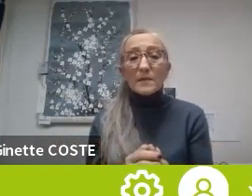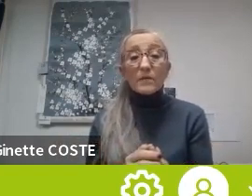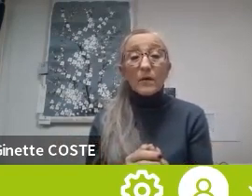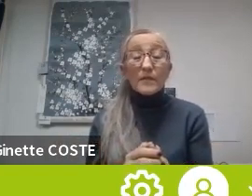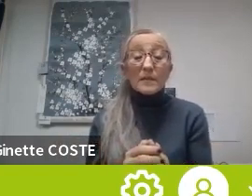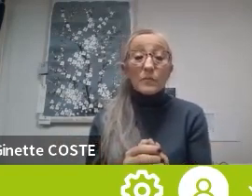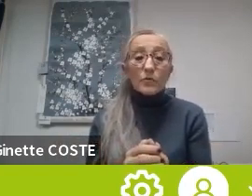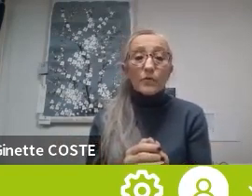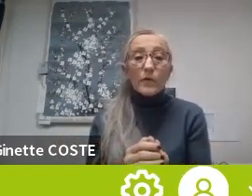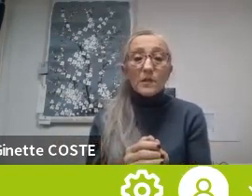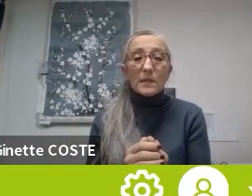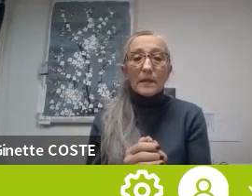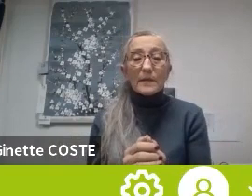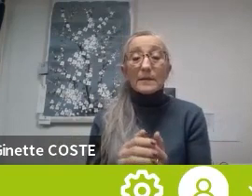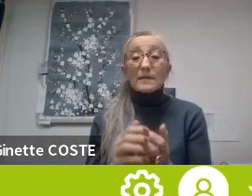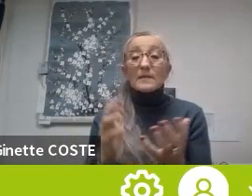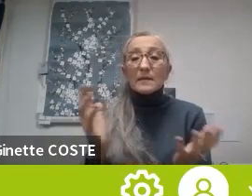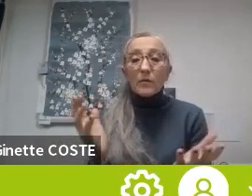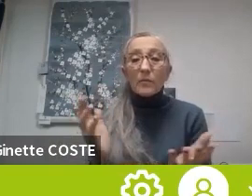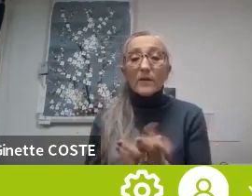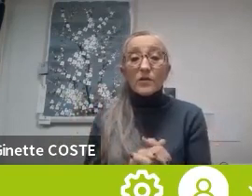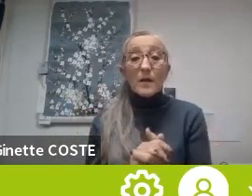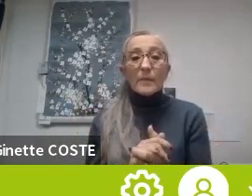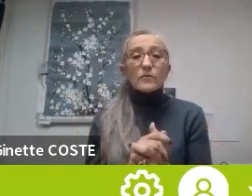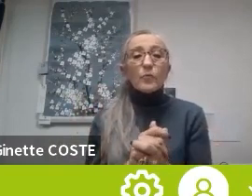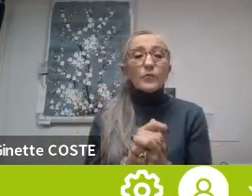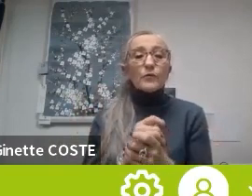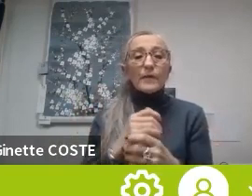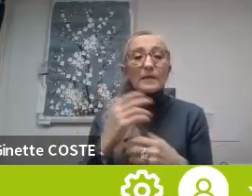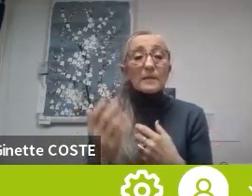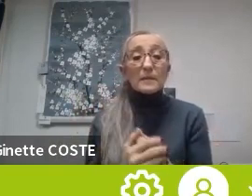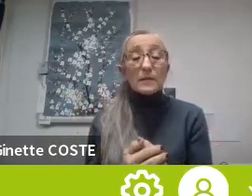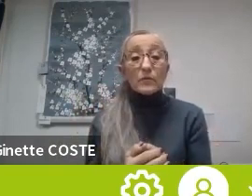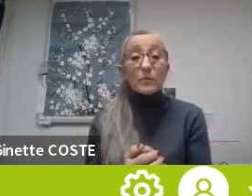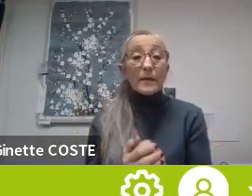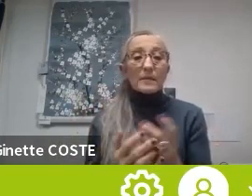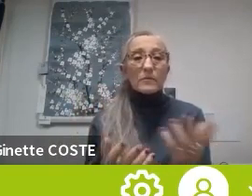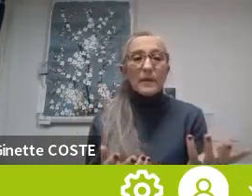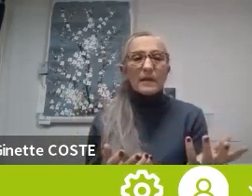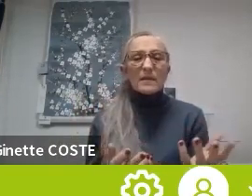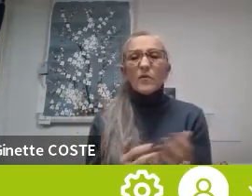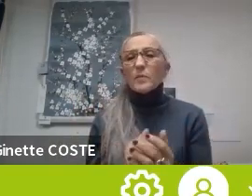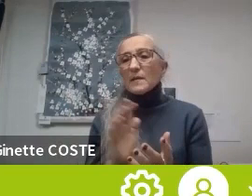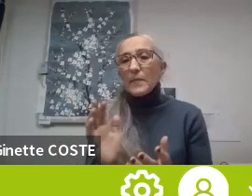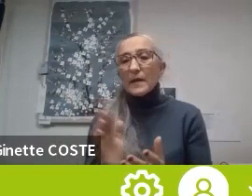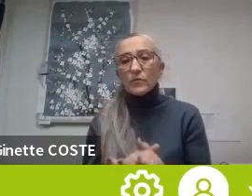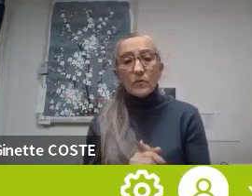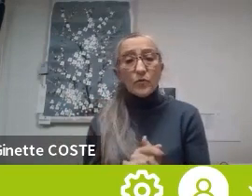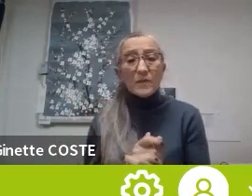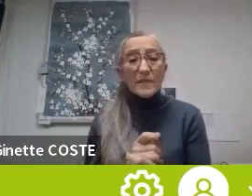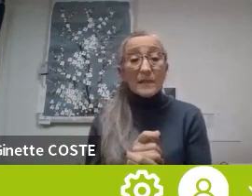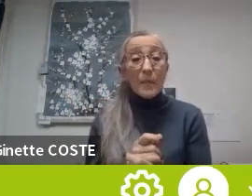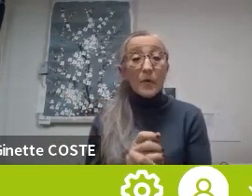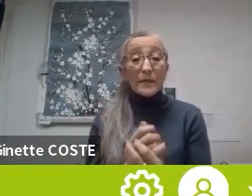à l'utilisateur effectivement de franchir cette si grande marche parce qu'on peut se faire des idées sur qu'est-ce que la LSF, ça me paraît